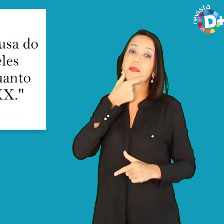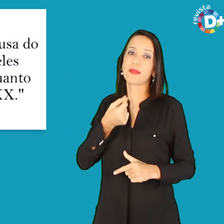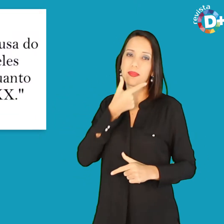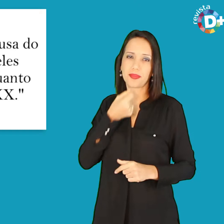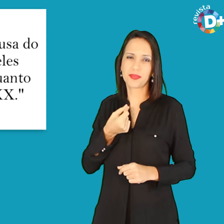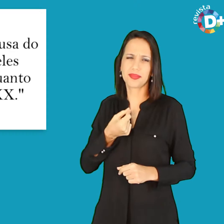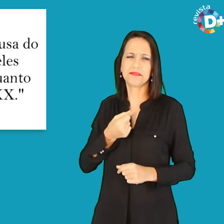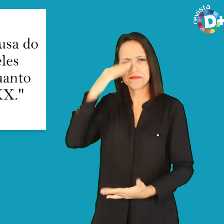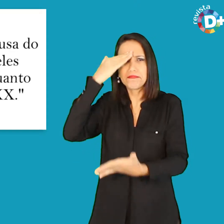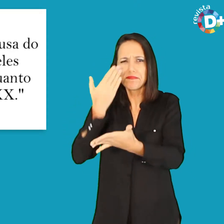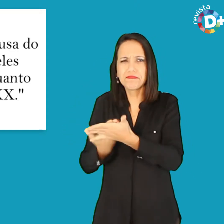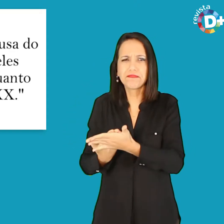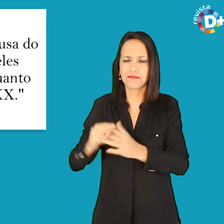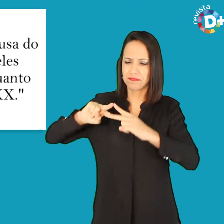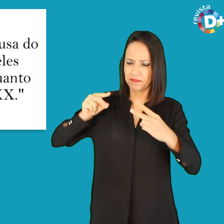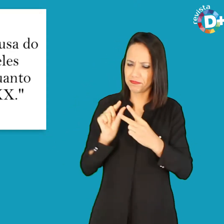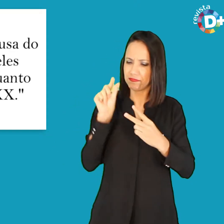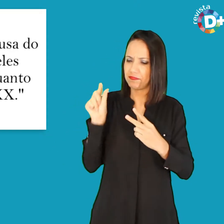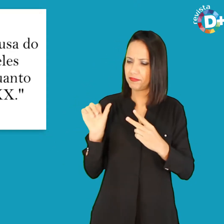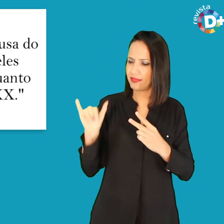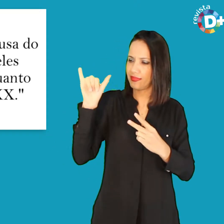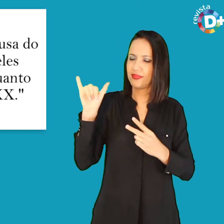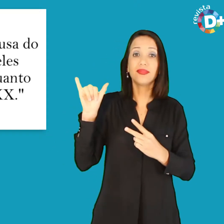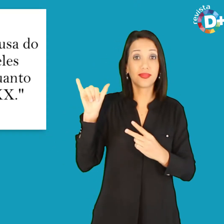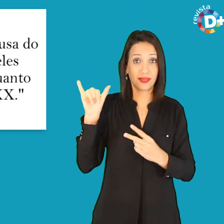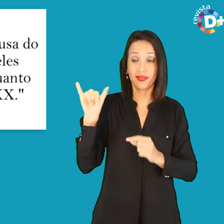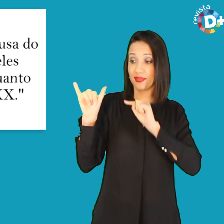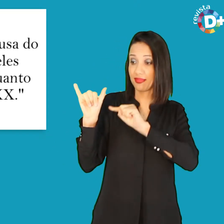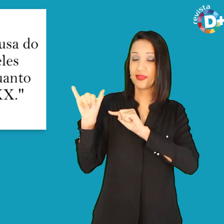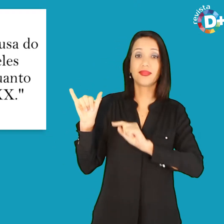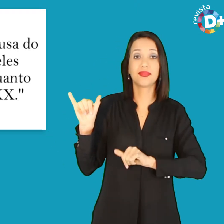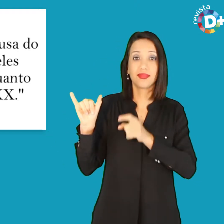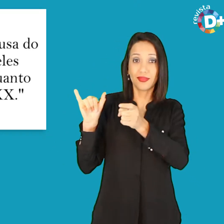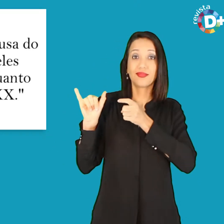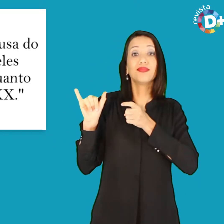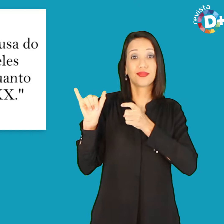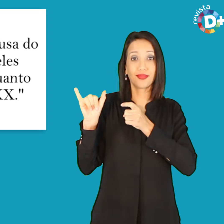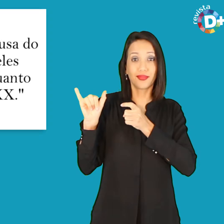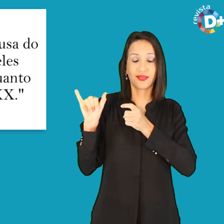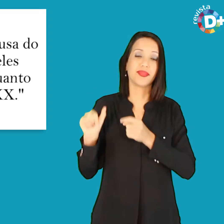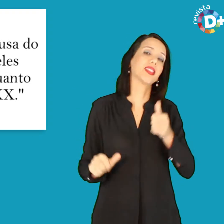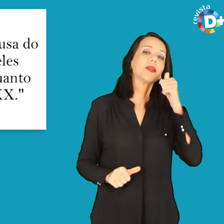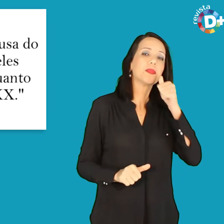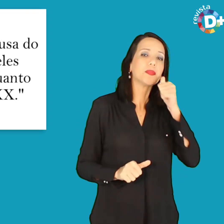que seja por causa do cromossomo Y, pois ele tem um X e um Y, quando as meninas têm